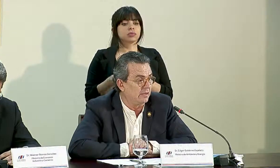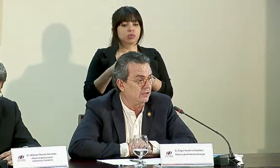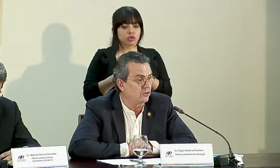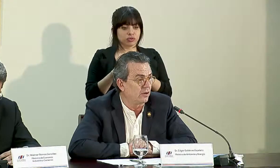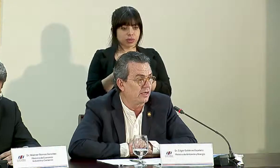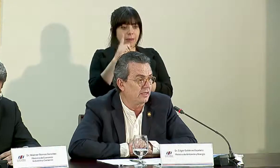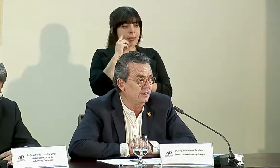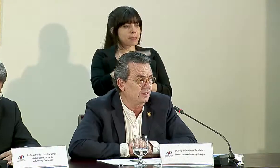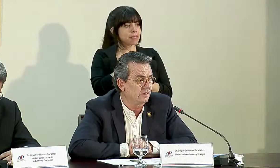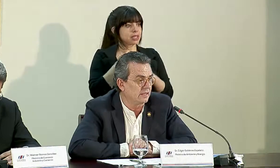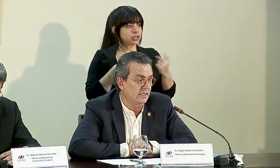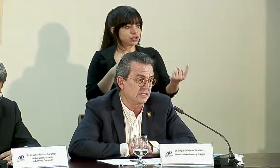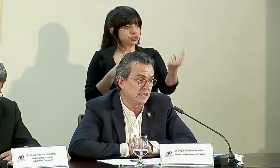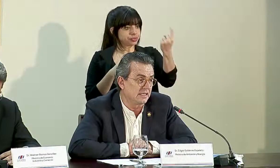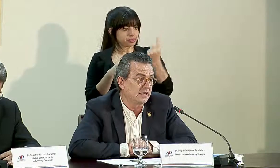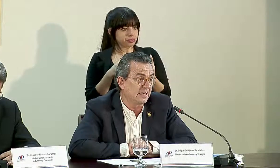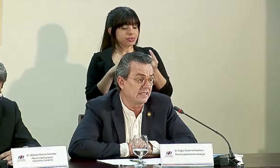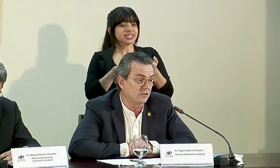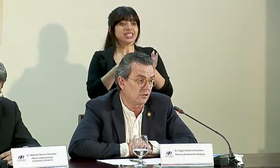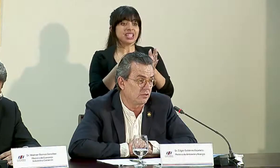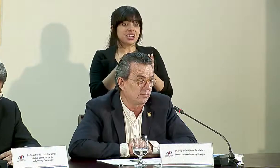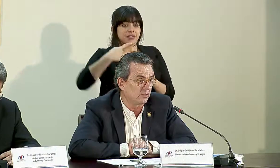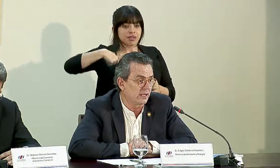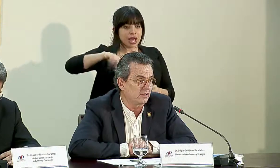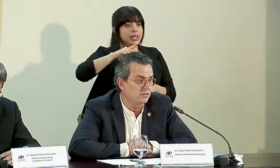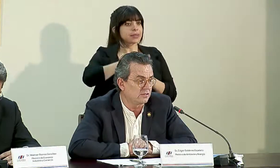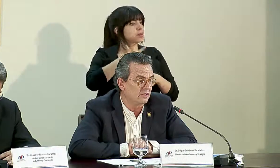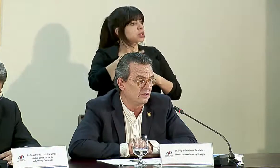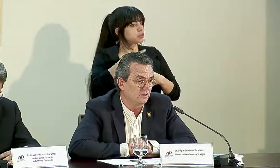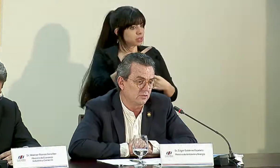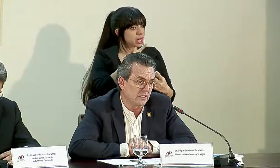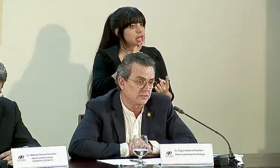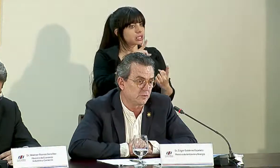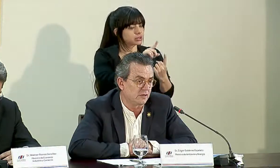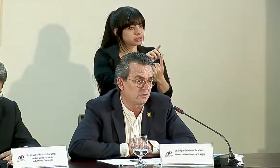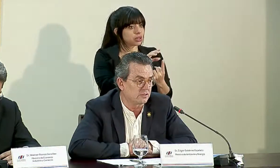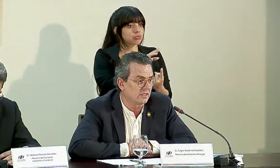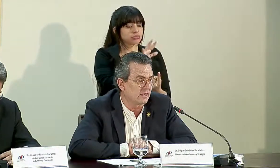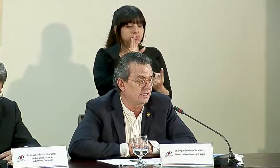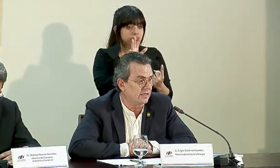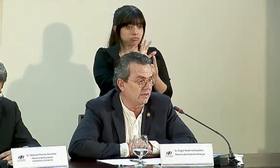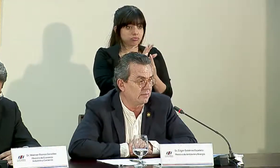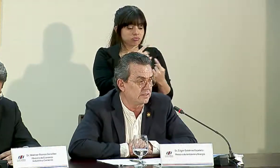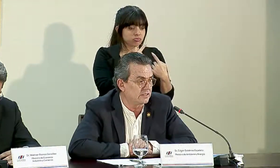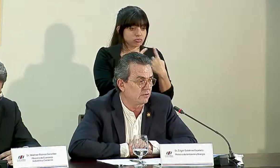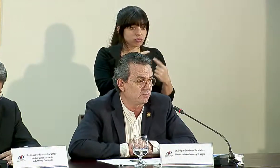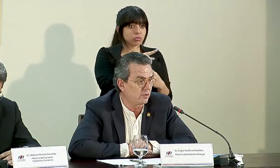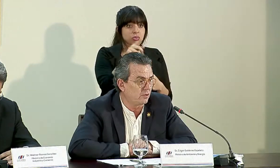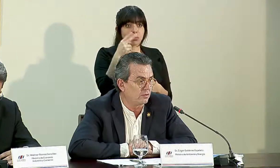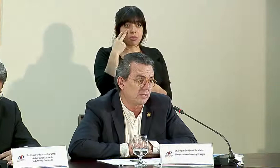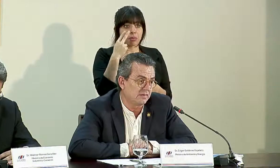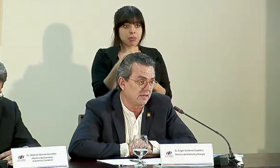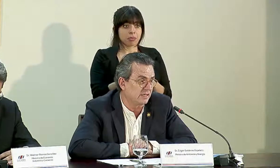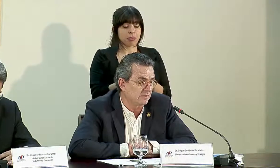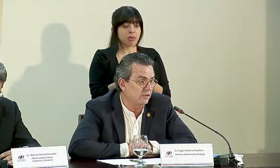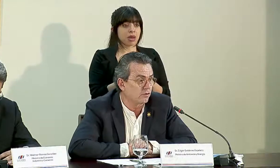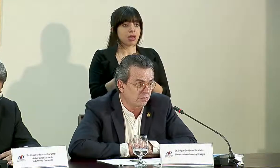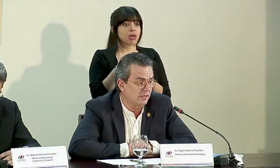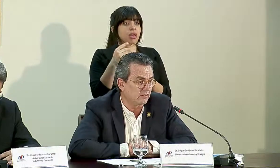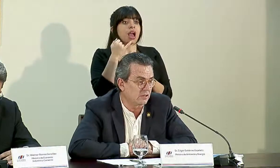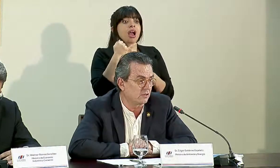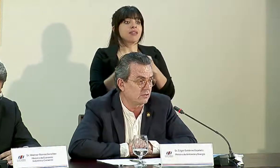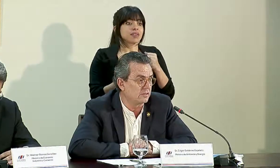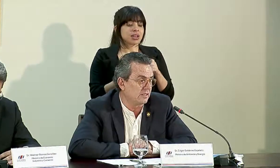para que el ministro vaya. Quiere decir que es de interés de todos los diputados. Ustedes pudieron constatar de que varias veces se rompió el quórum y al final